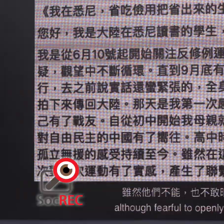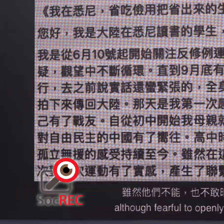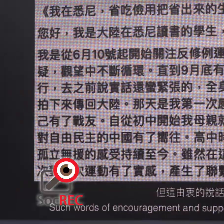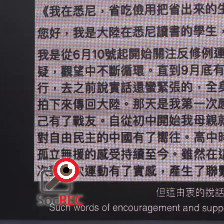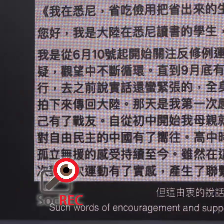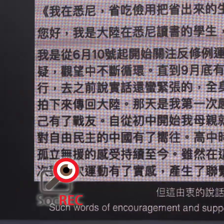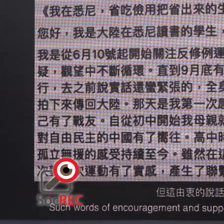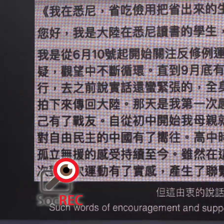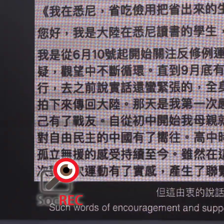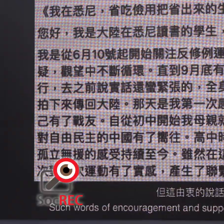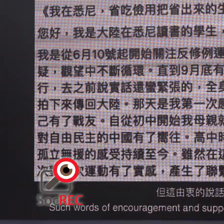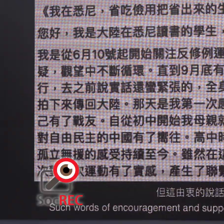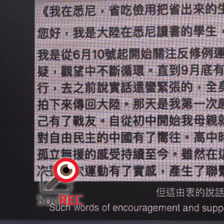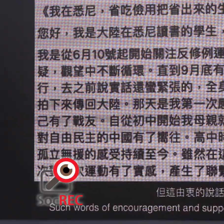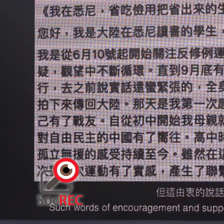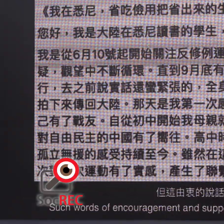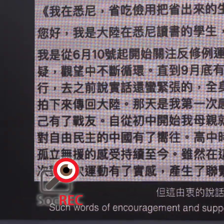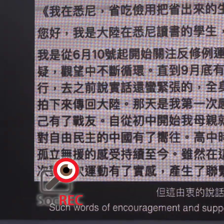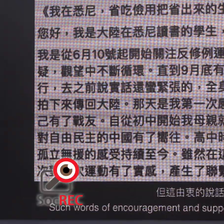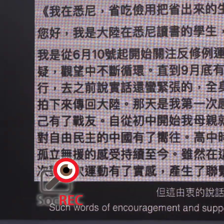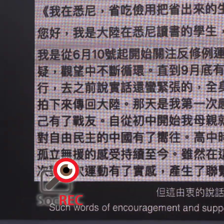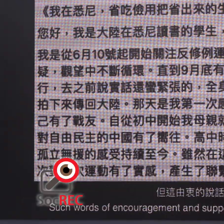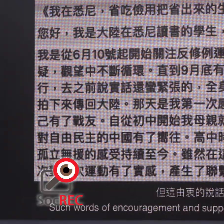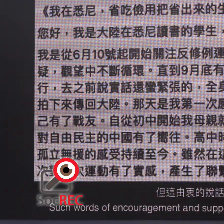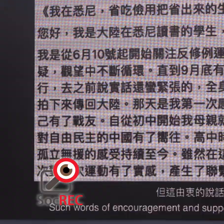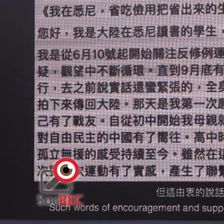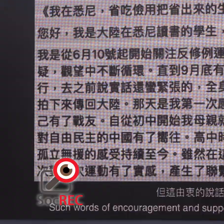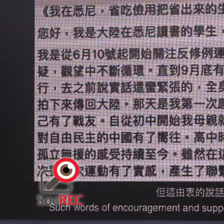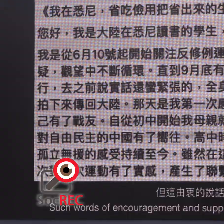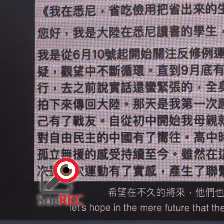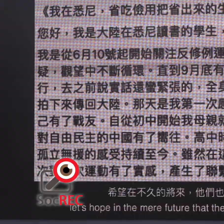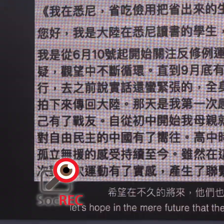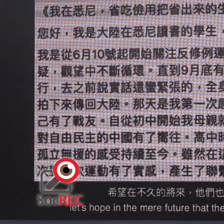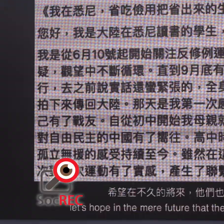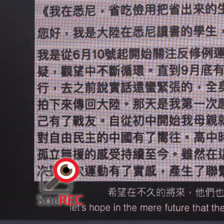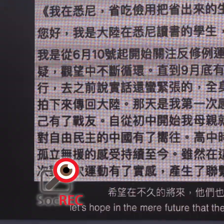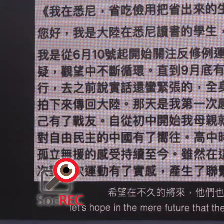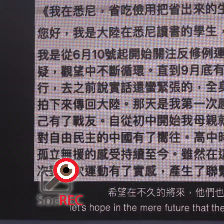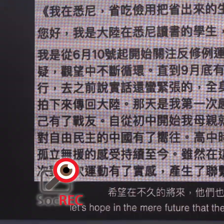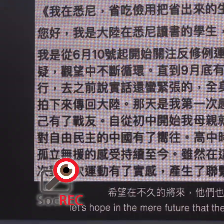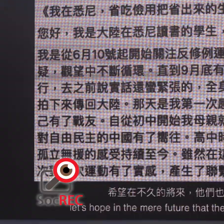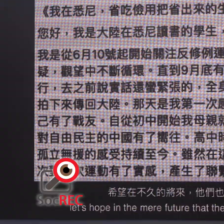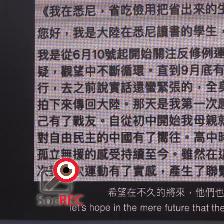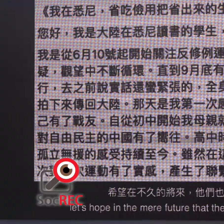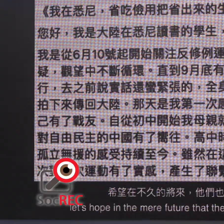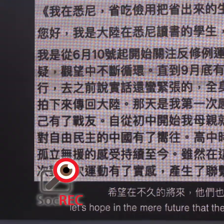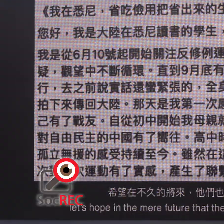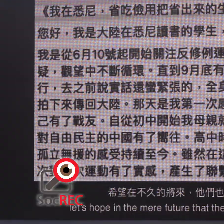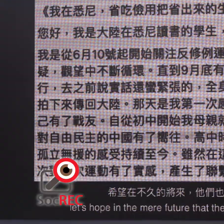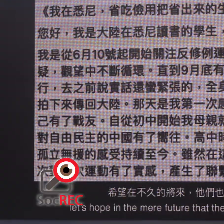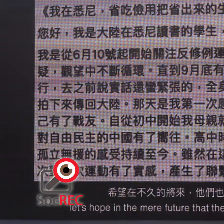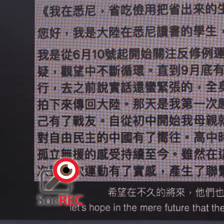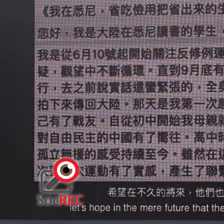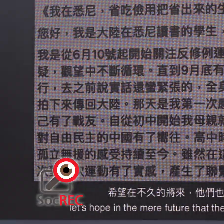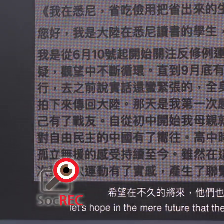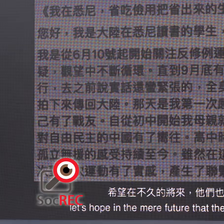我們，但這些由衷的說話亦令到我們感到大大的鼓舞。希望在不久的將來，他們亦都能夠